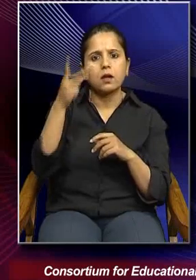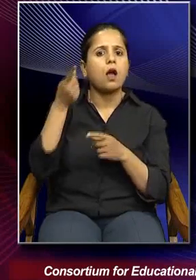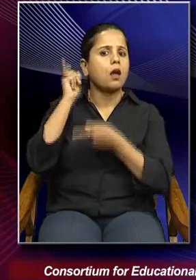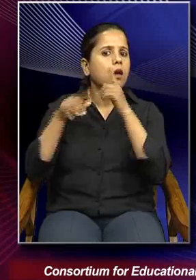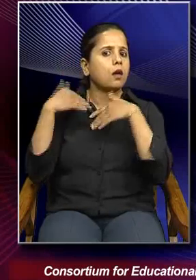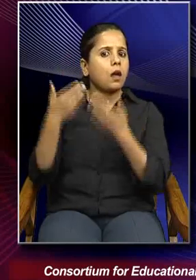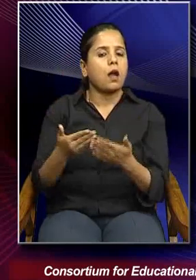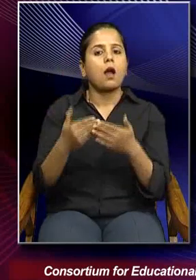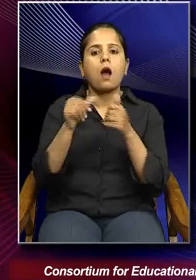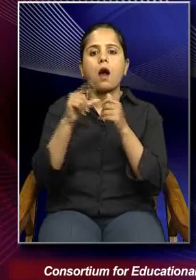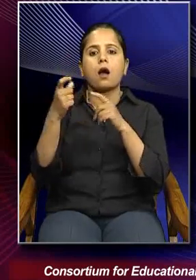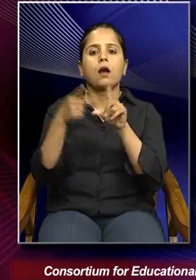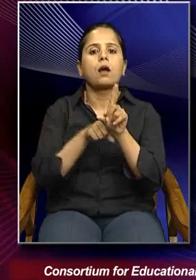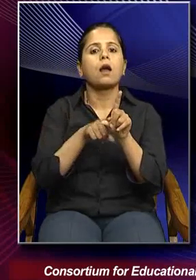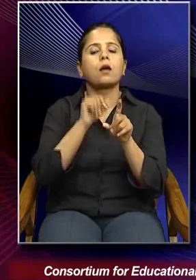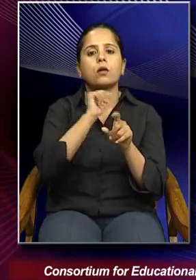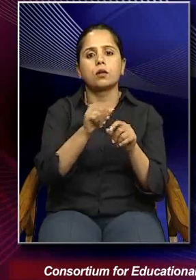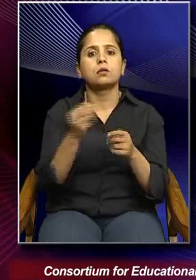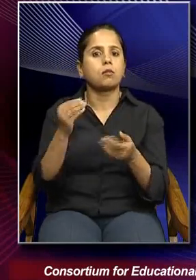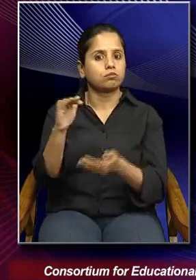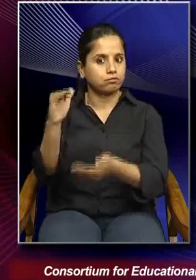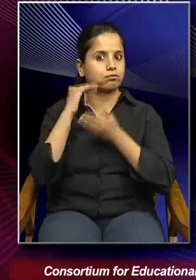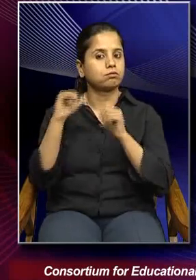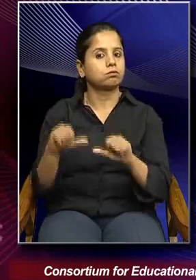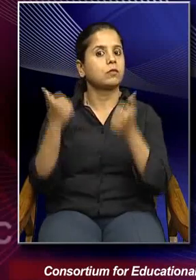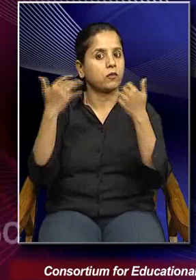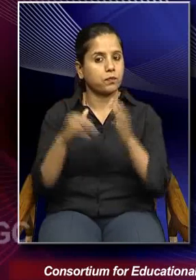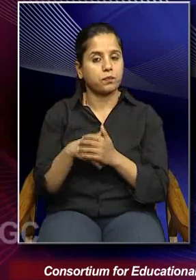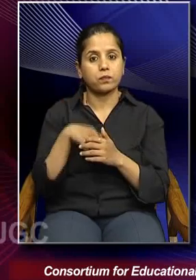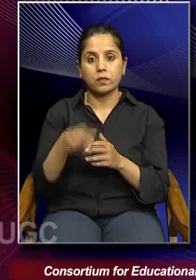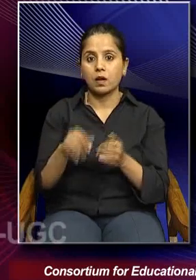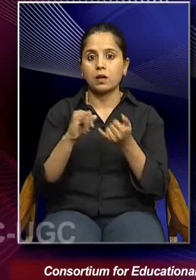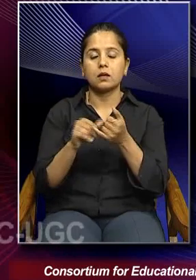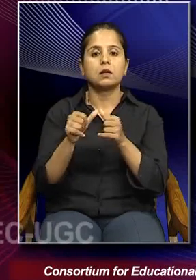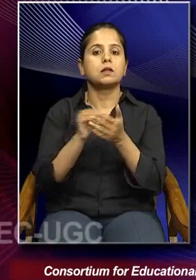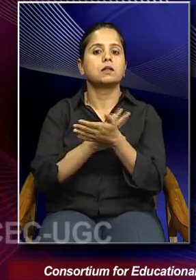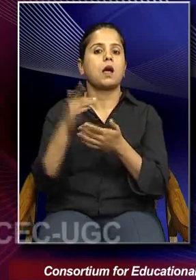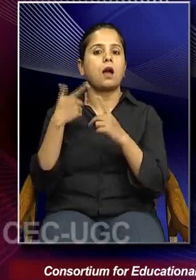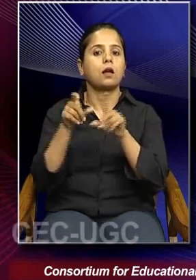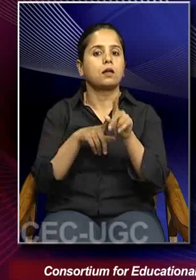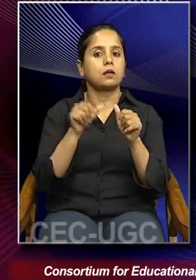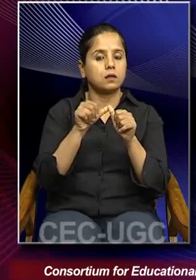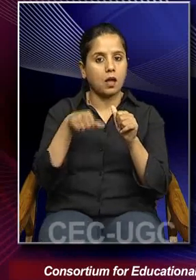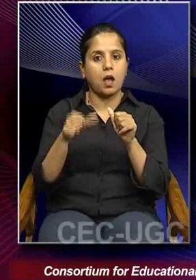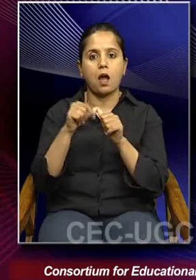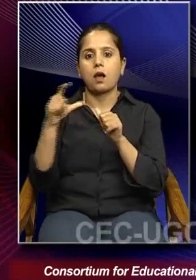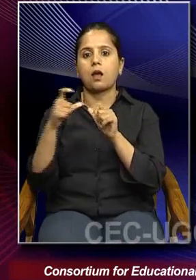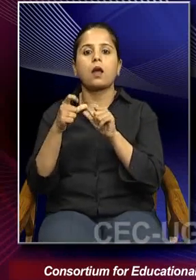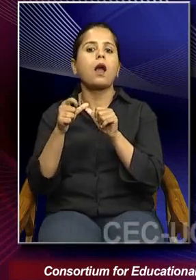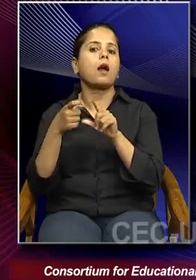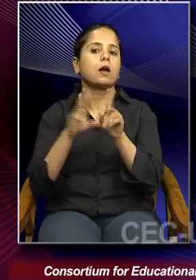अकादमी नमक पुरस्कार मिला साहित्य अकादमी का पुरस्कार हिंदी जगत में